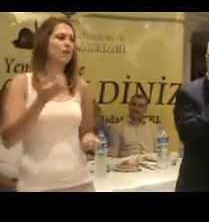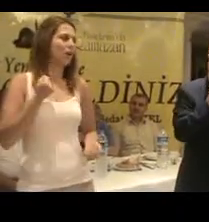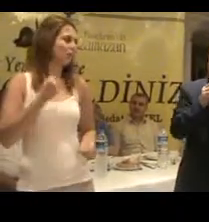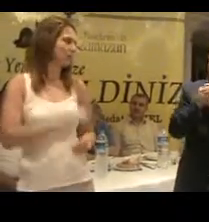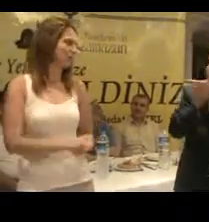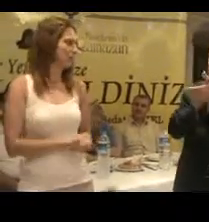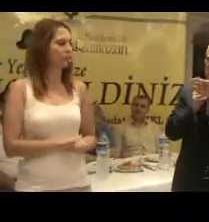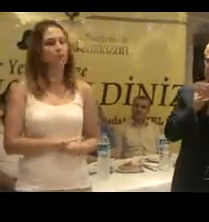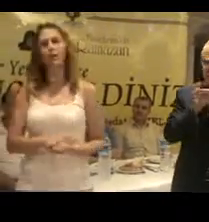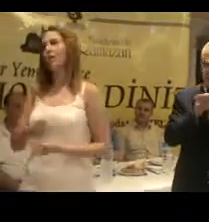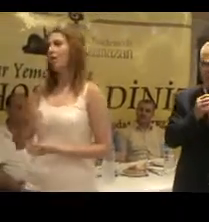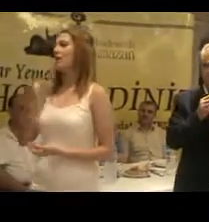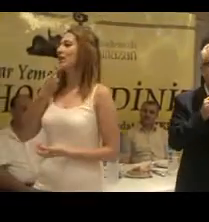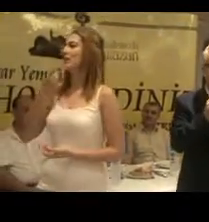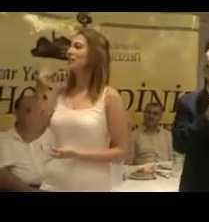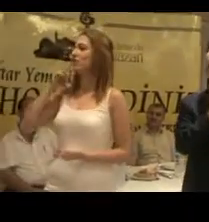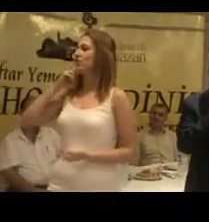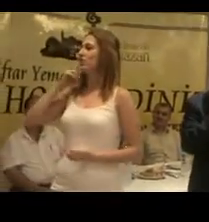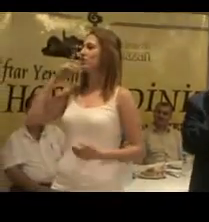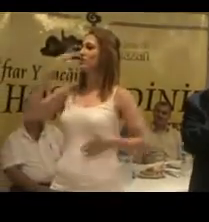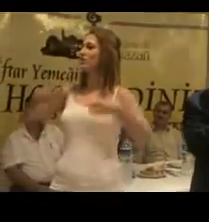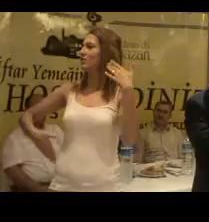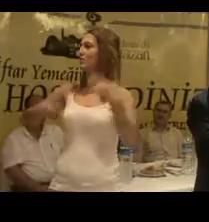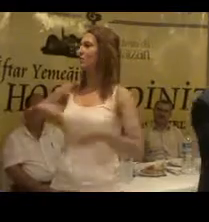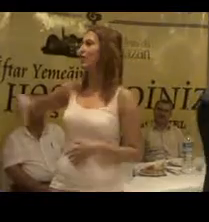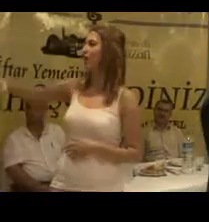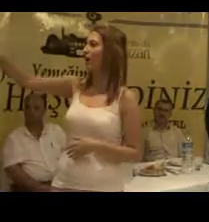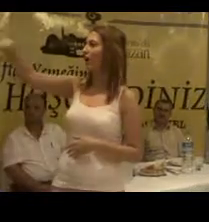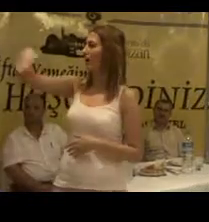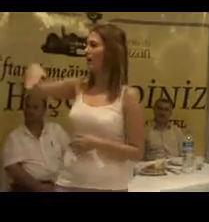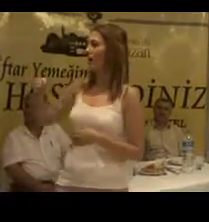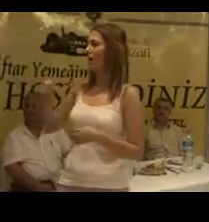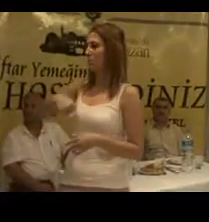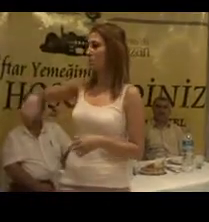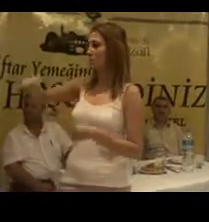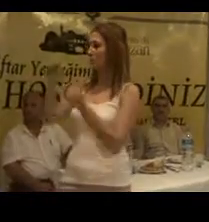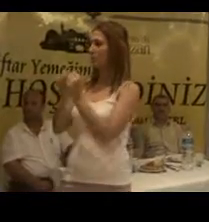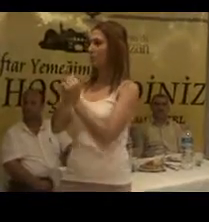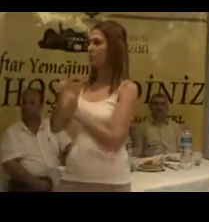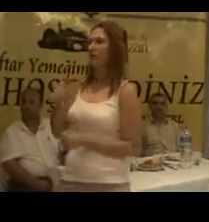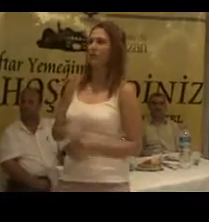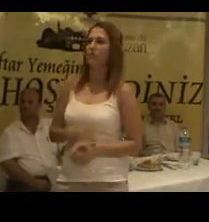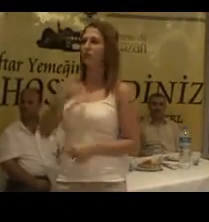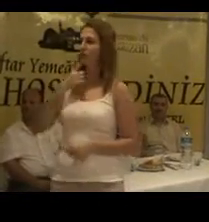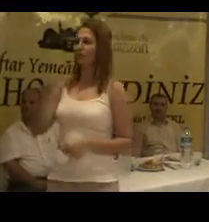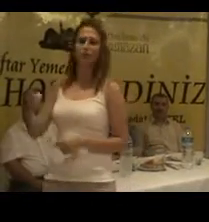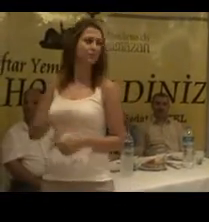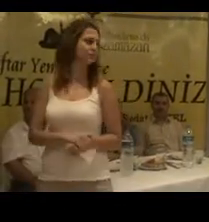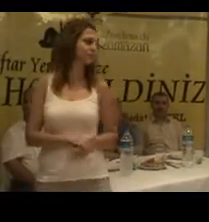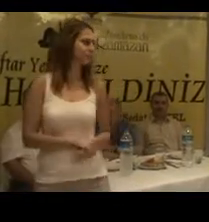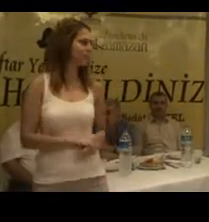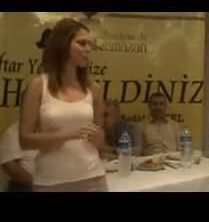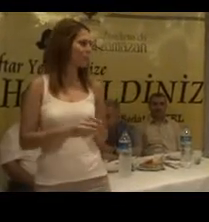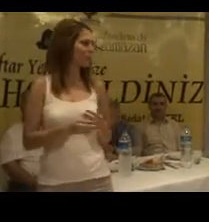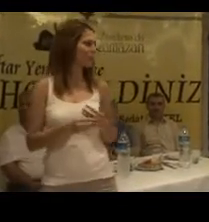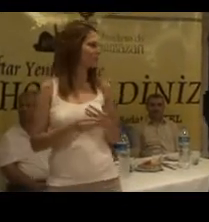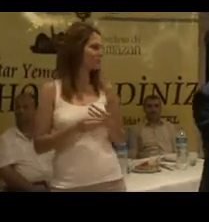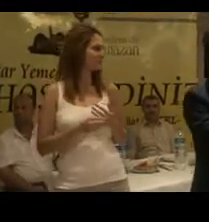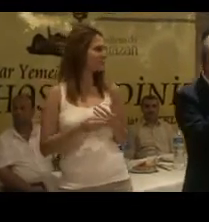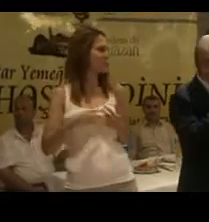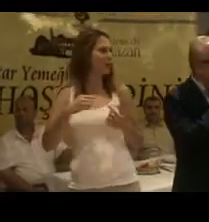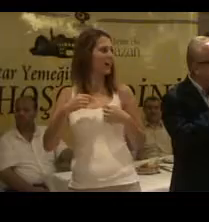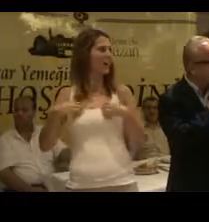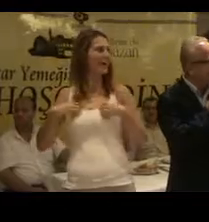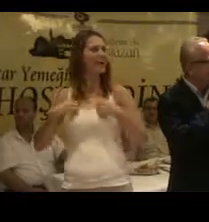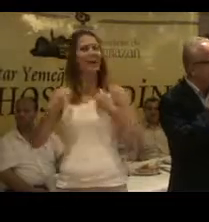İşitsel engeller de yine aramızda, onlar da bizler çalışmalarımız var. Erdal Durmuz diyor ki, ben gönül gözünle